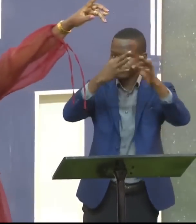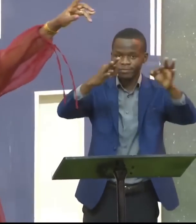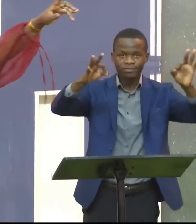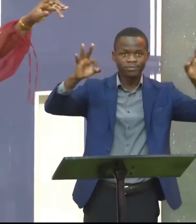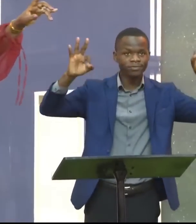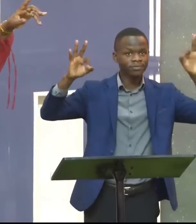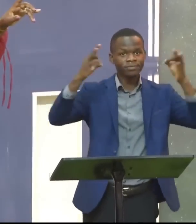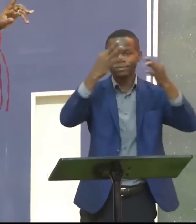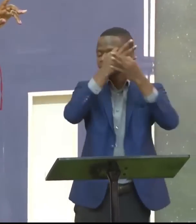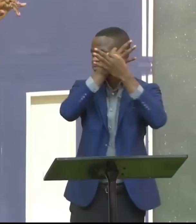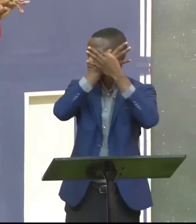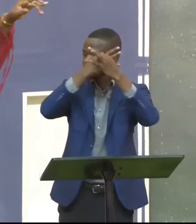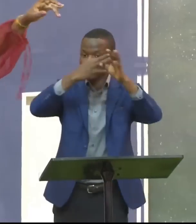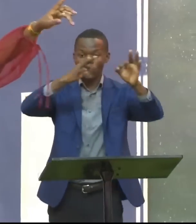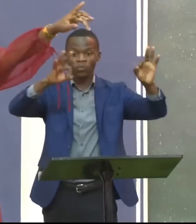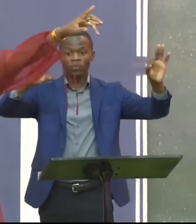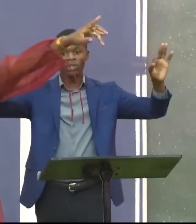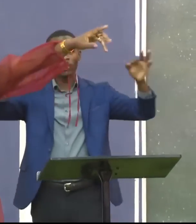Kutula